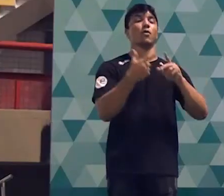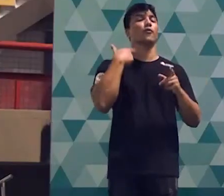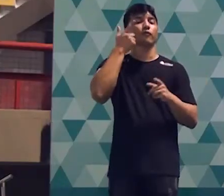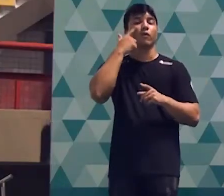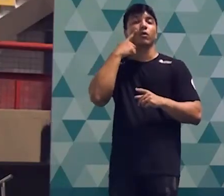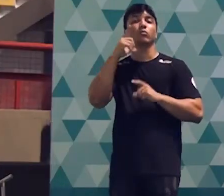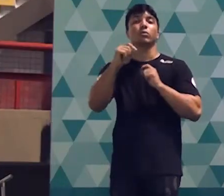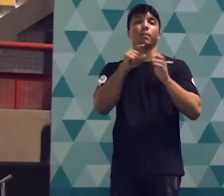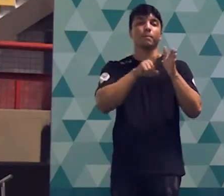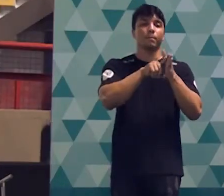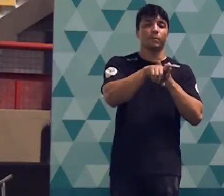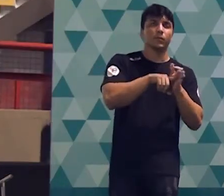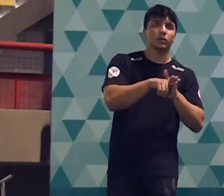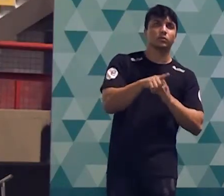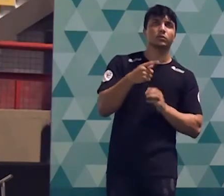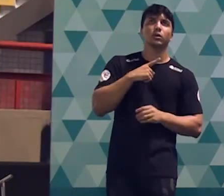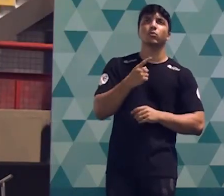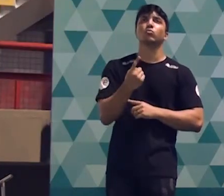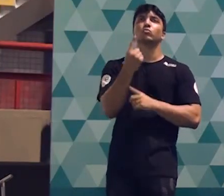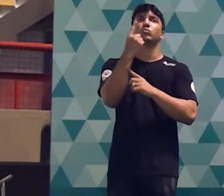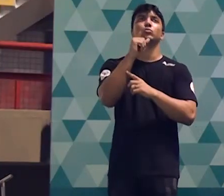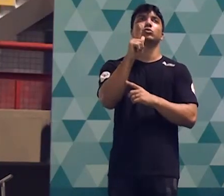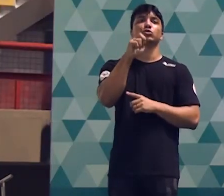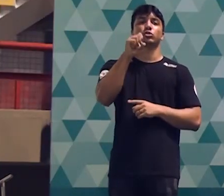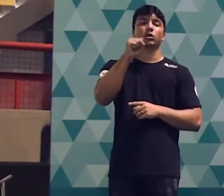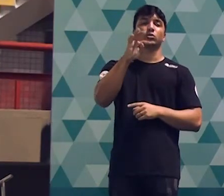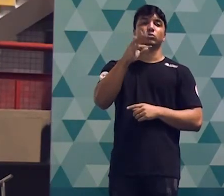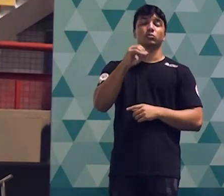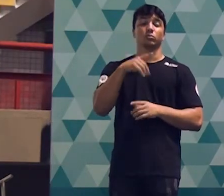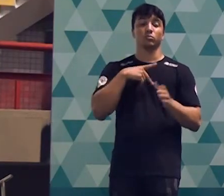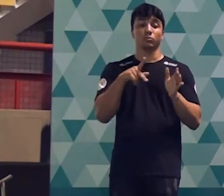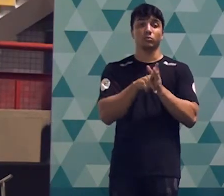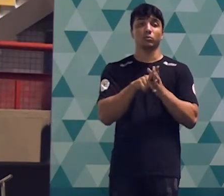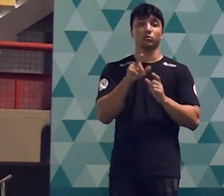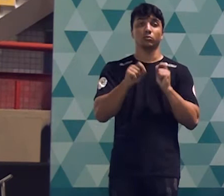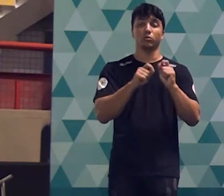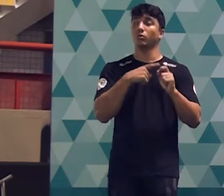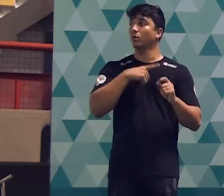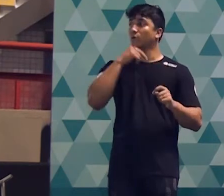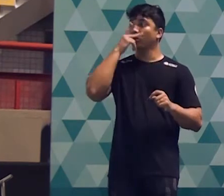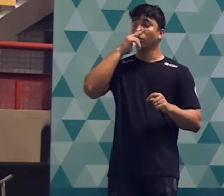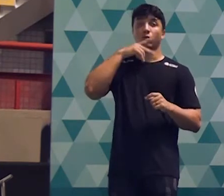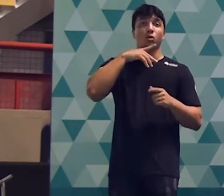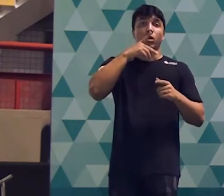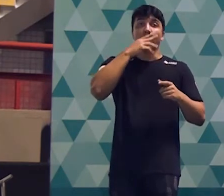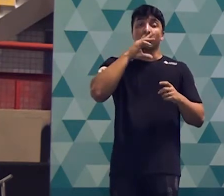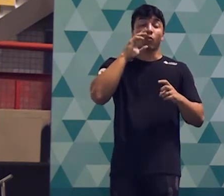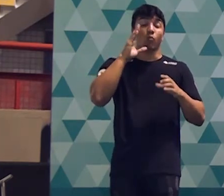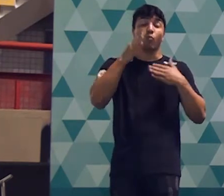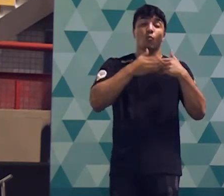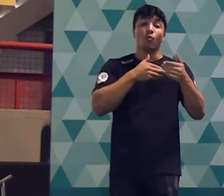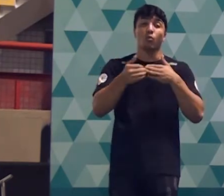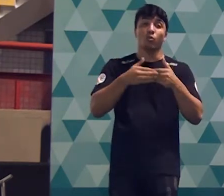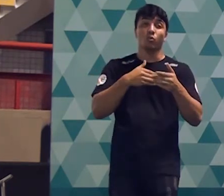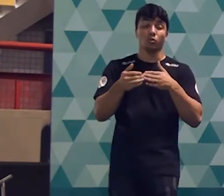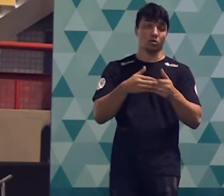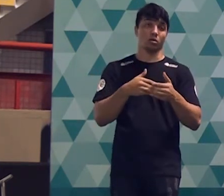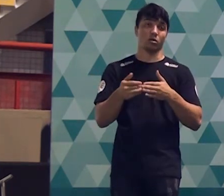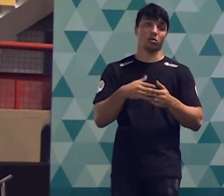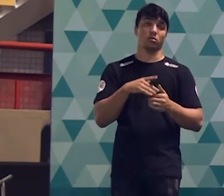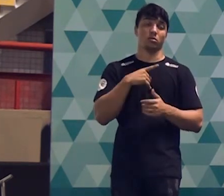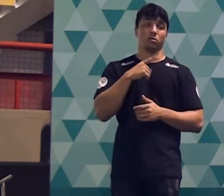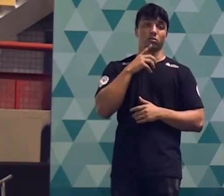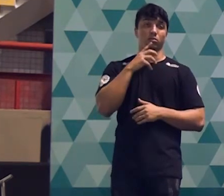pesquisa que só tem um gesto que é o mesmo em qualquer língua, em qualquer parte do mundo.